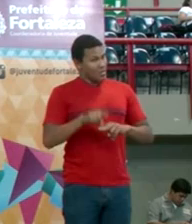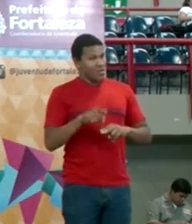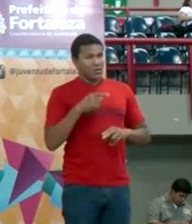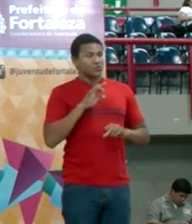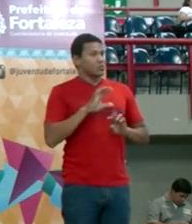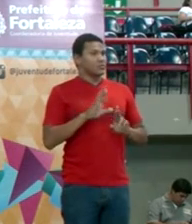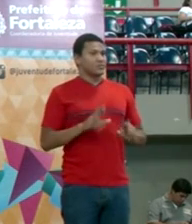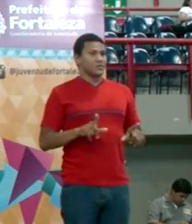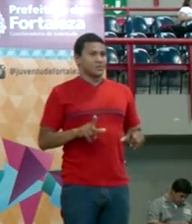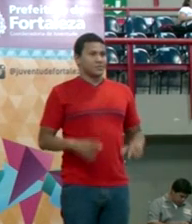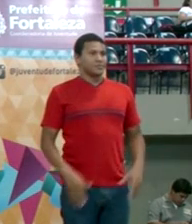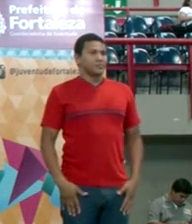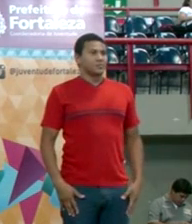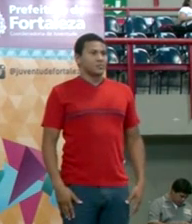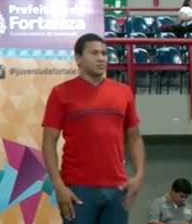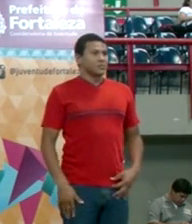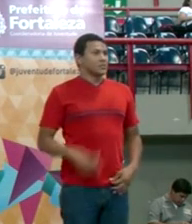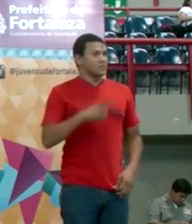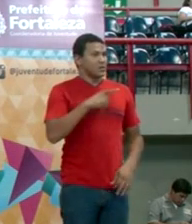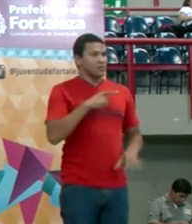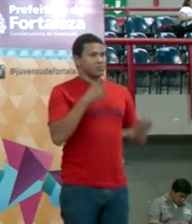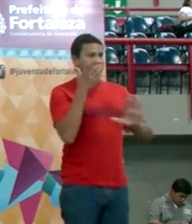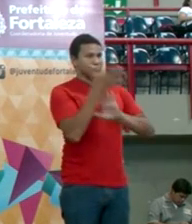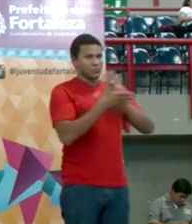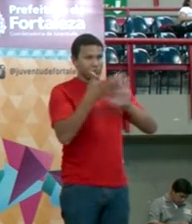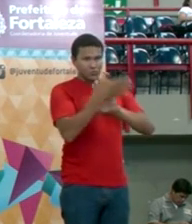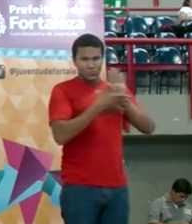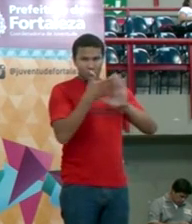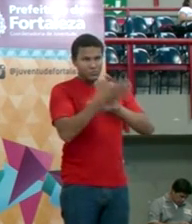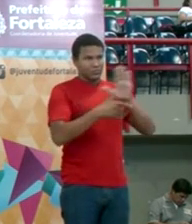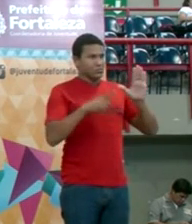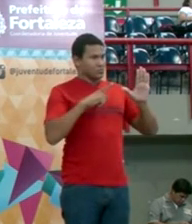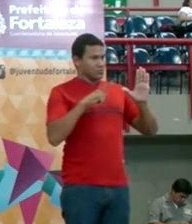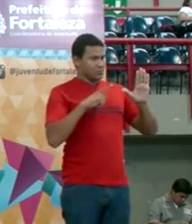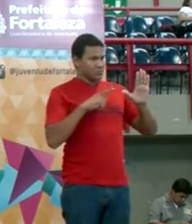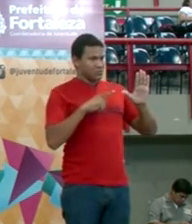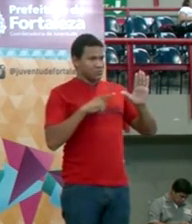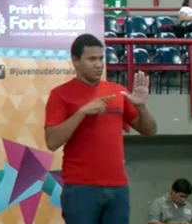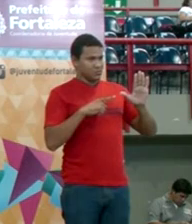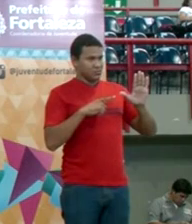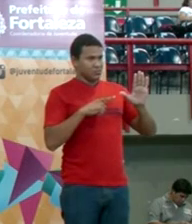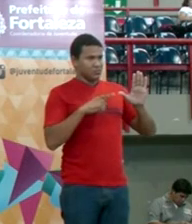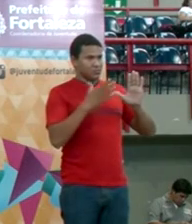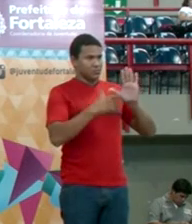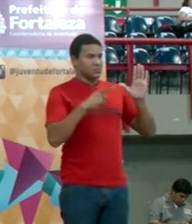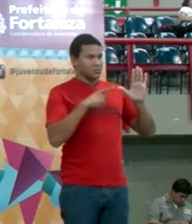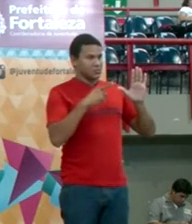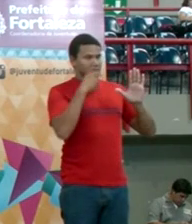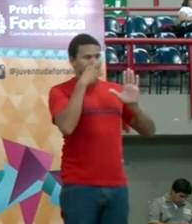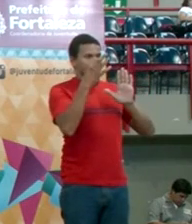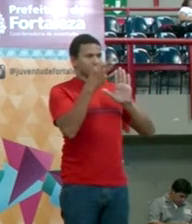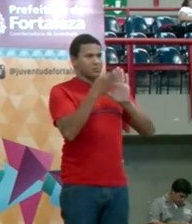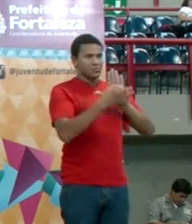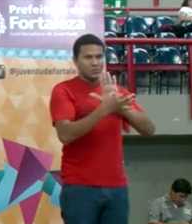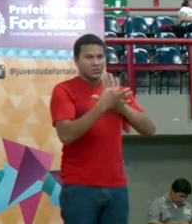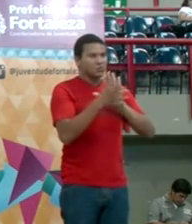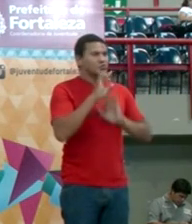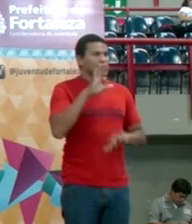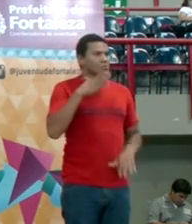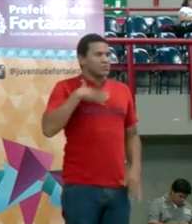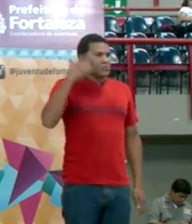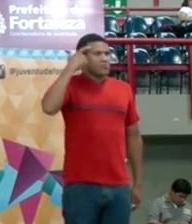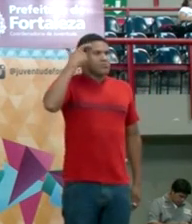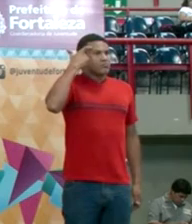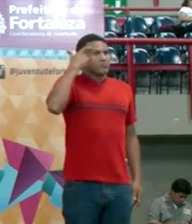essa. Texto dissertativo somente, eu só mostro o que eu penso. Eu não tenho função